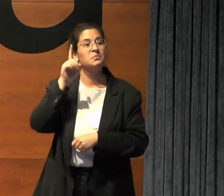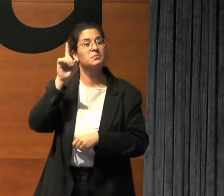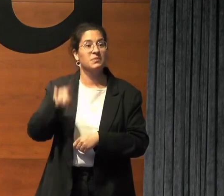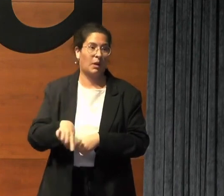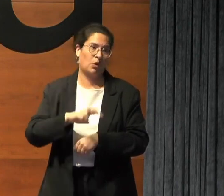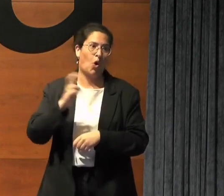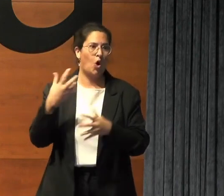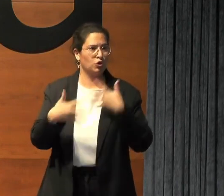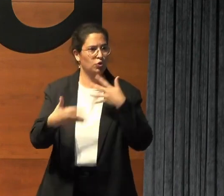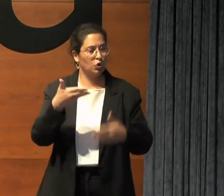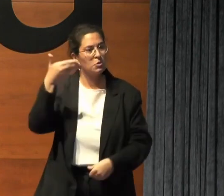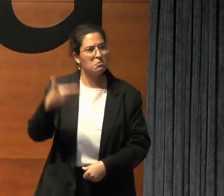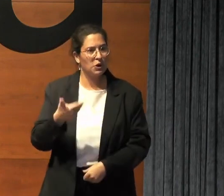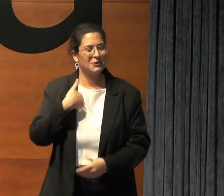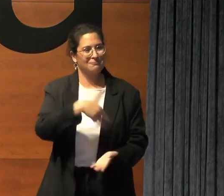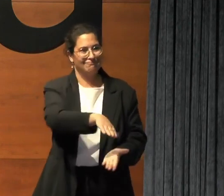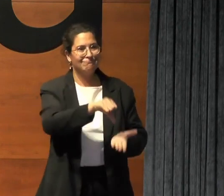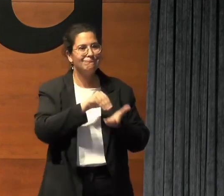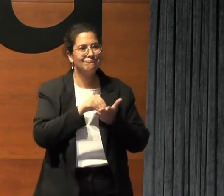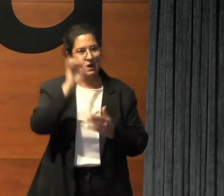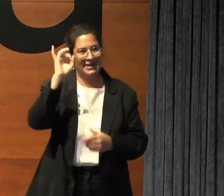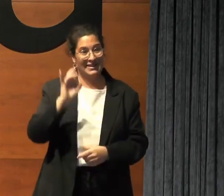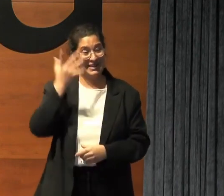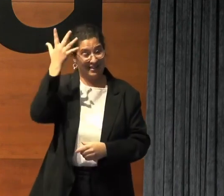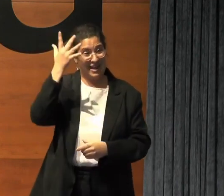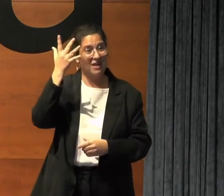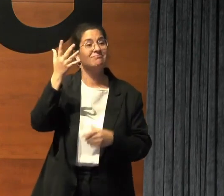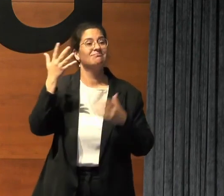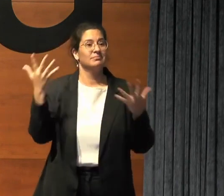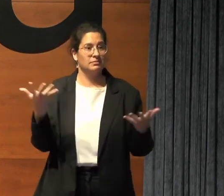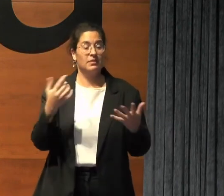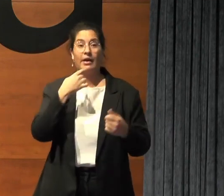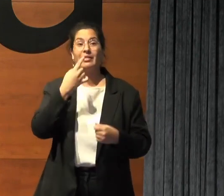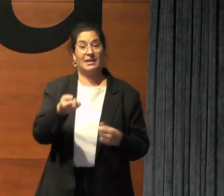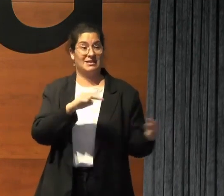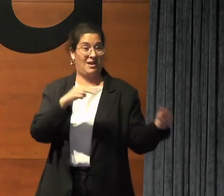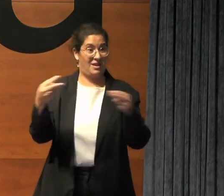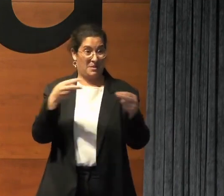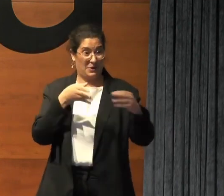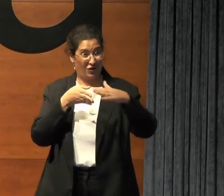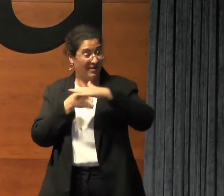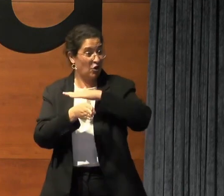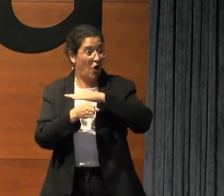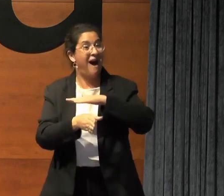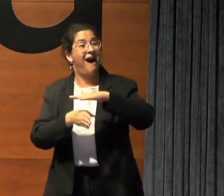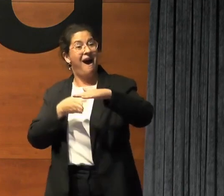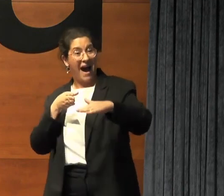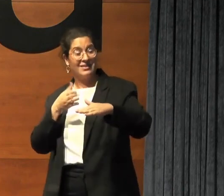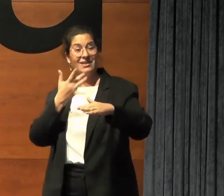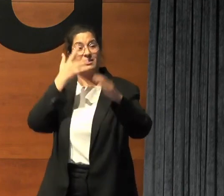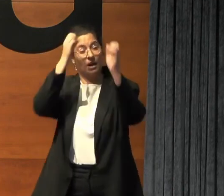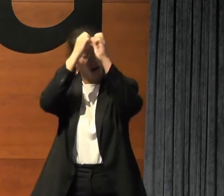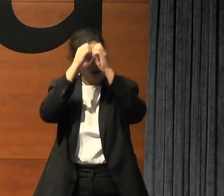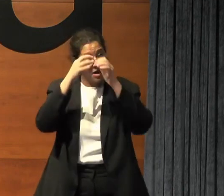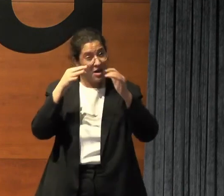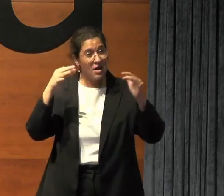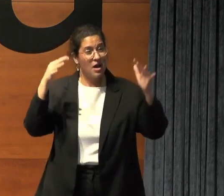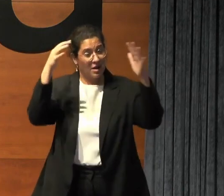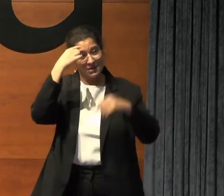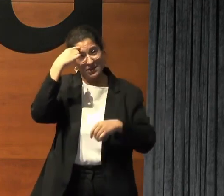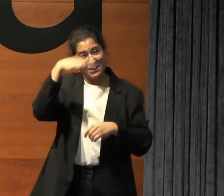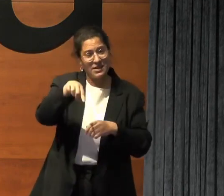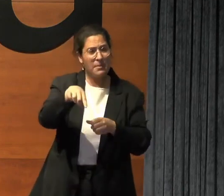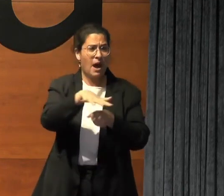en aumento. Por otro lado, Raico González también recoge en sus trabajos una serie de